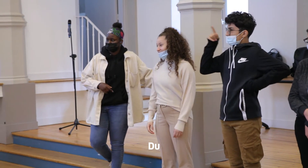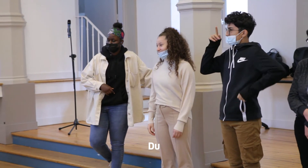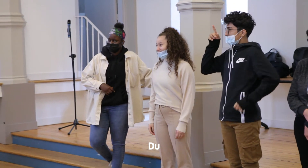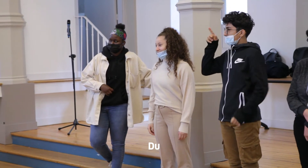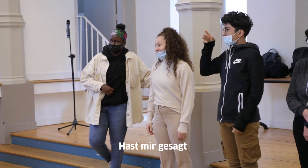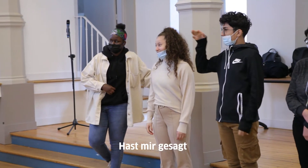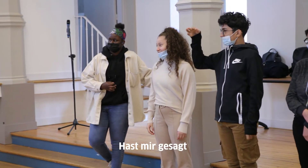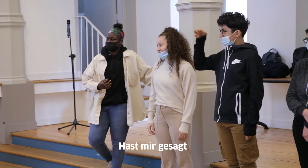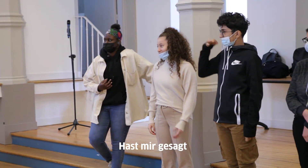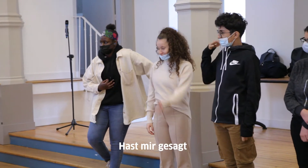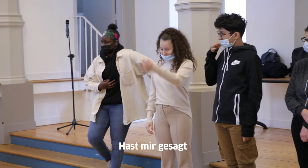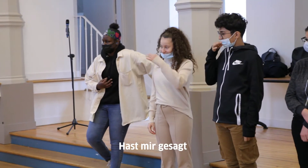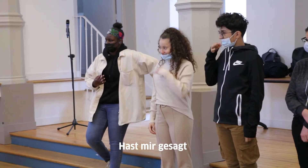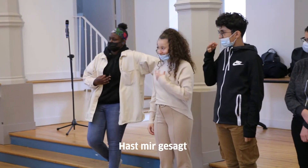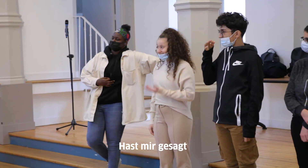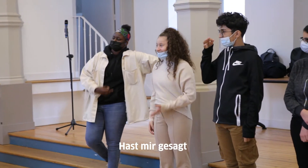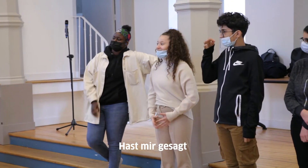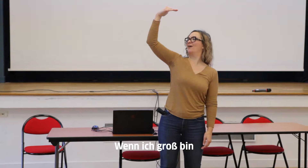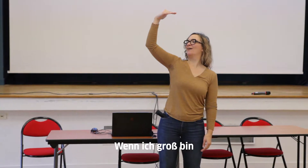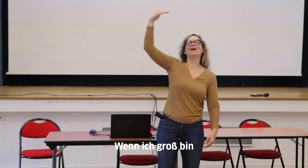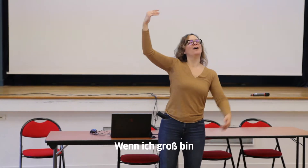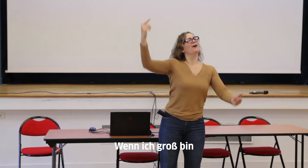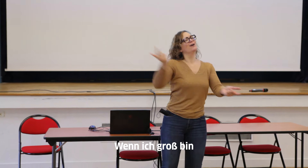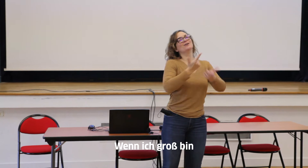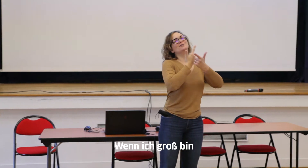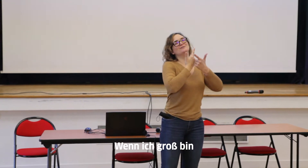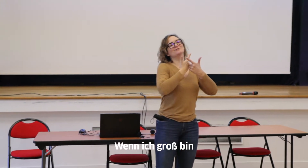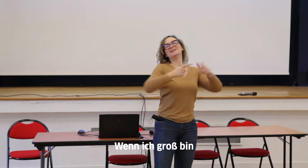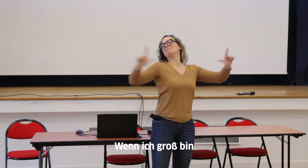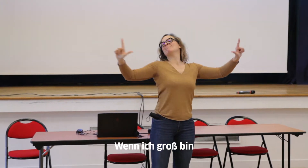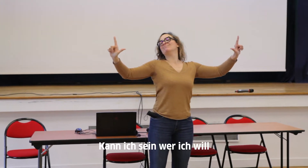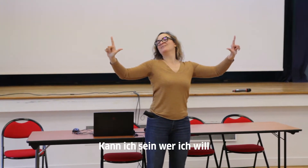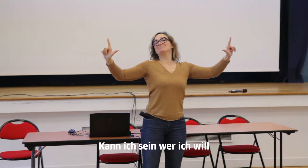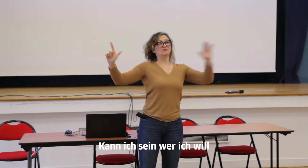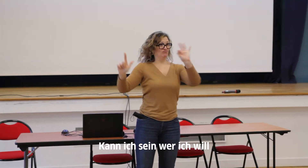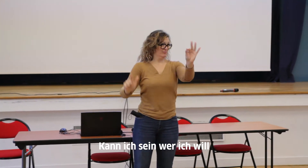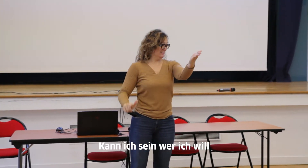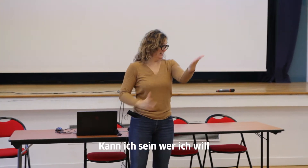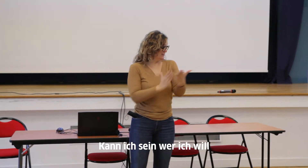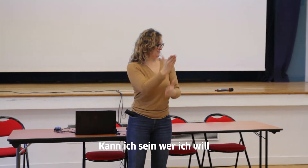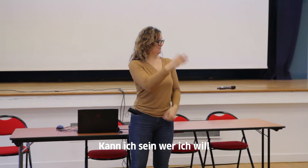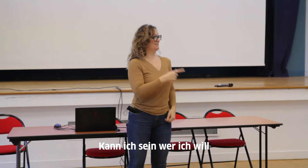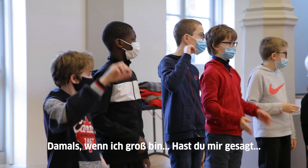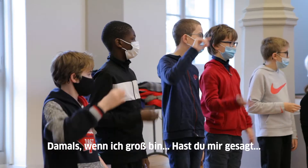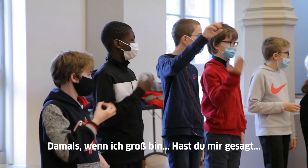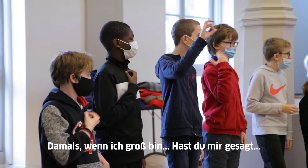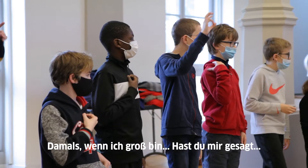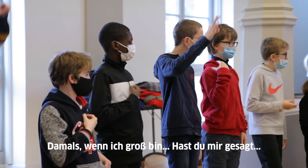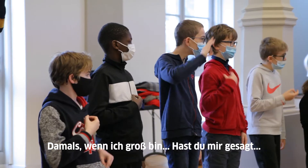Tu m'avais dit que quand je serai grande, je pourrais être qui je veux. Avant, quand